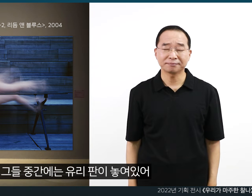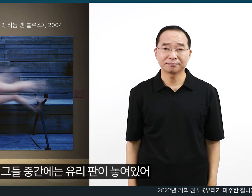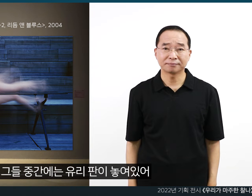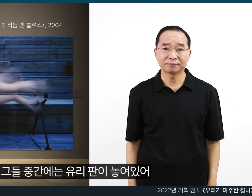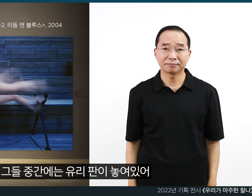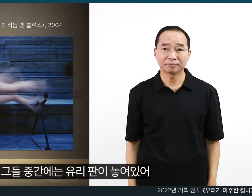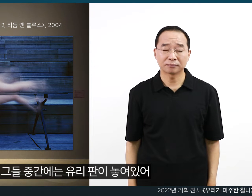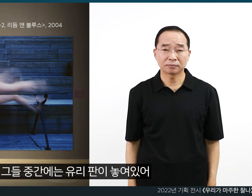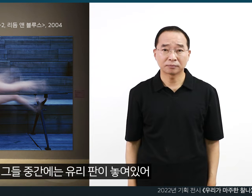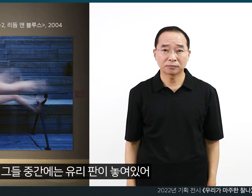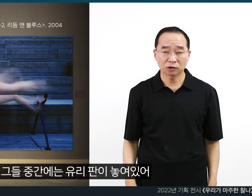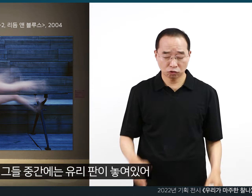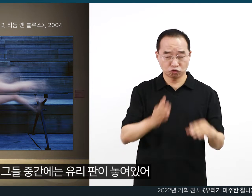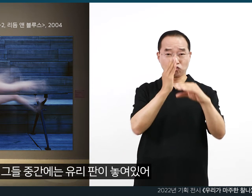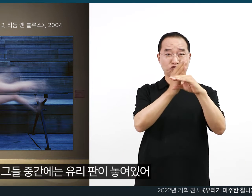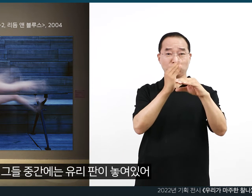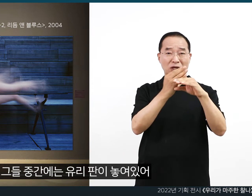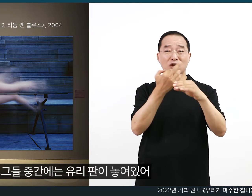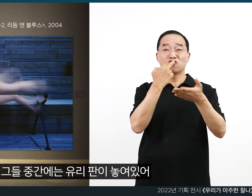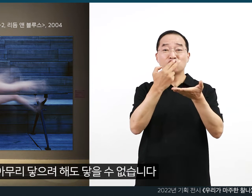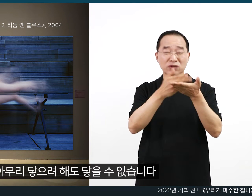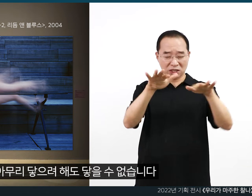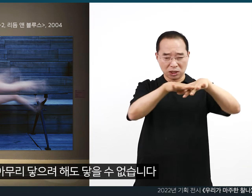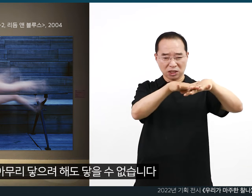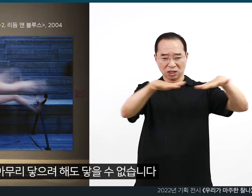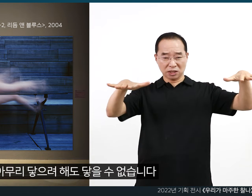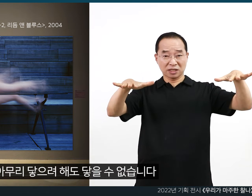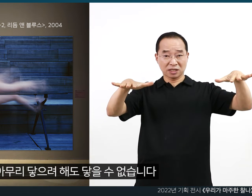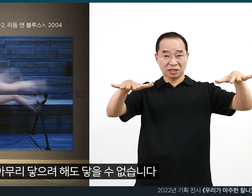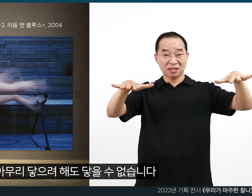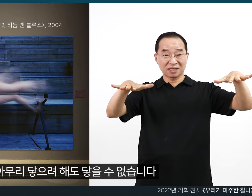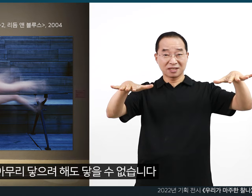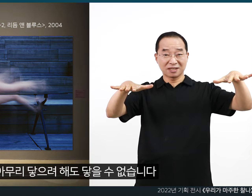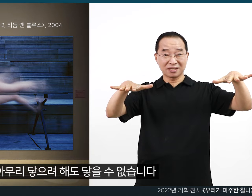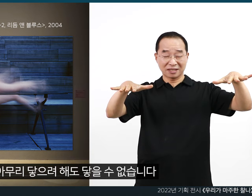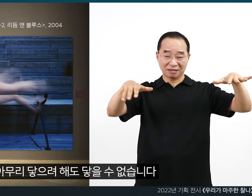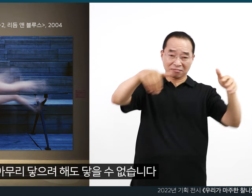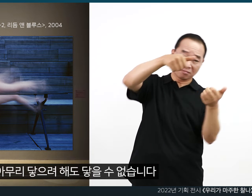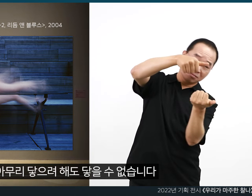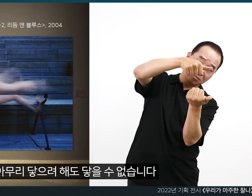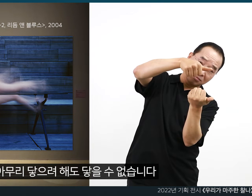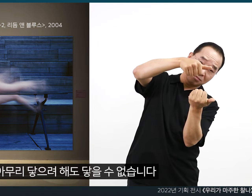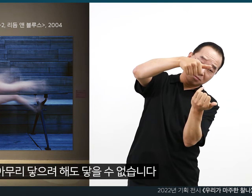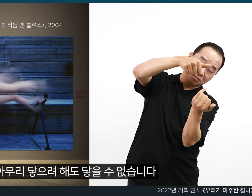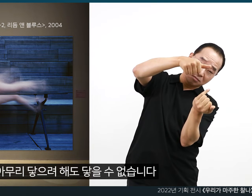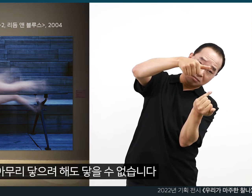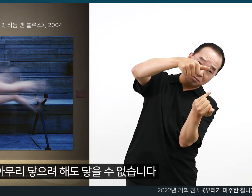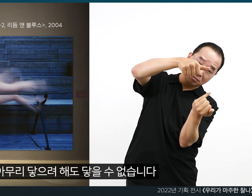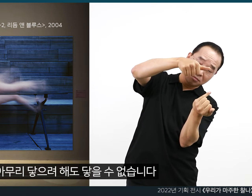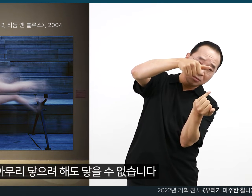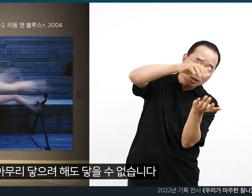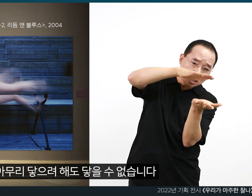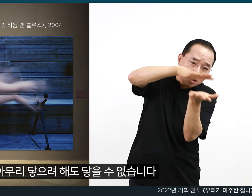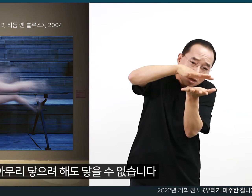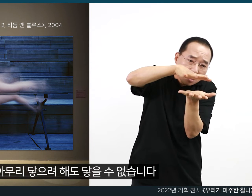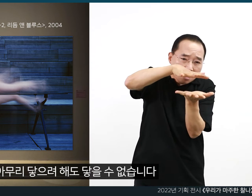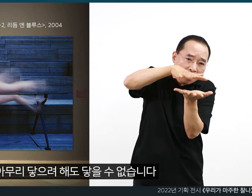그들 중간에는 유리판이 놓여 있어 아무리 닿으려 해도 닿을 수 없습니다.